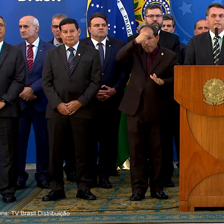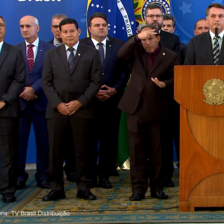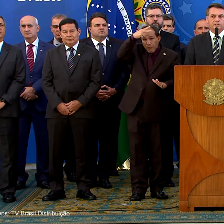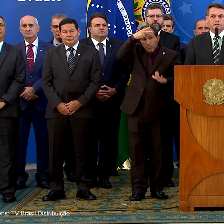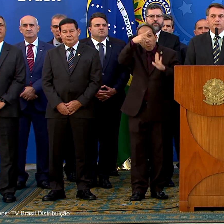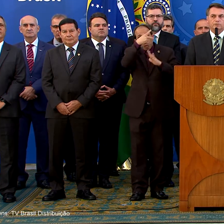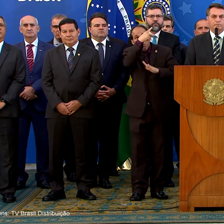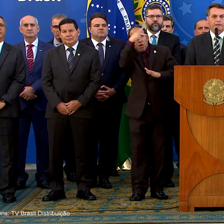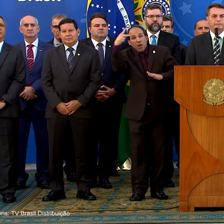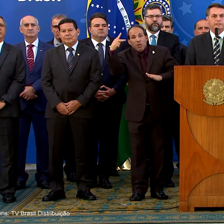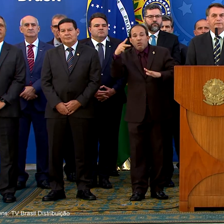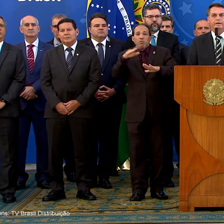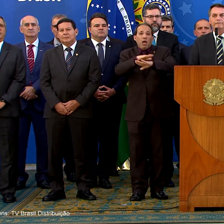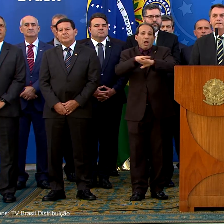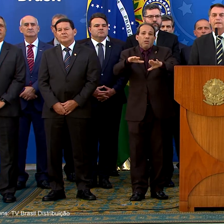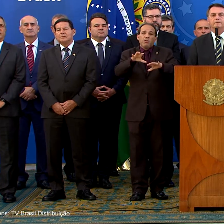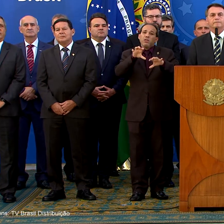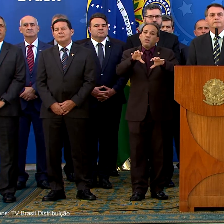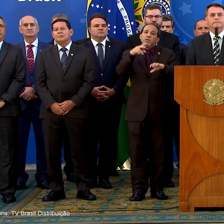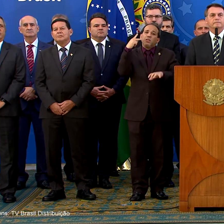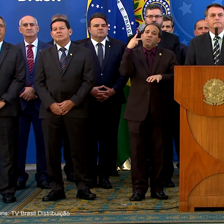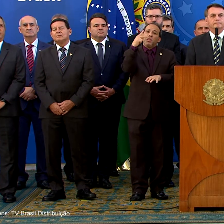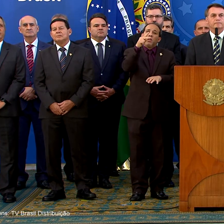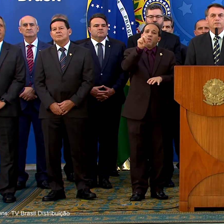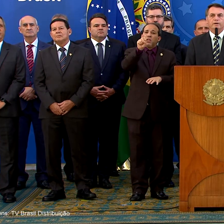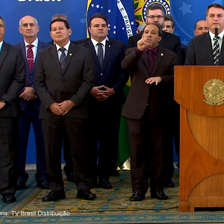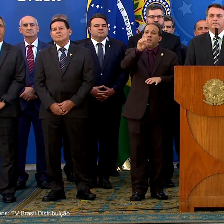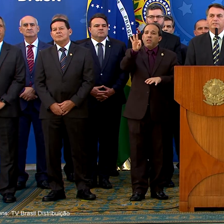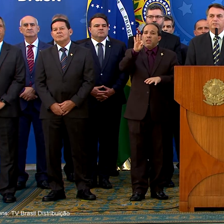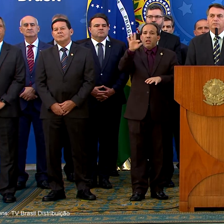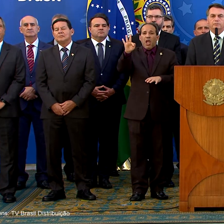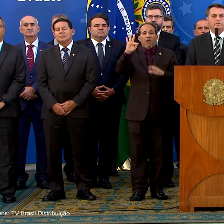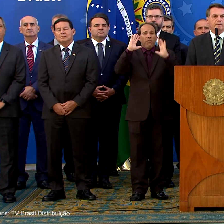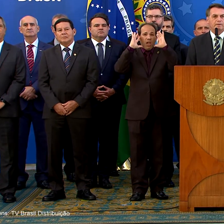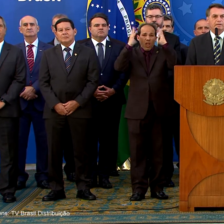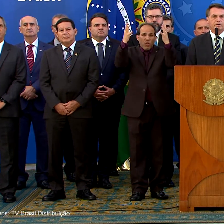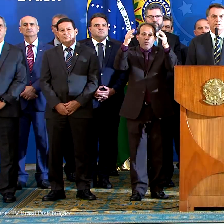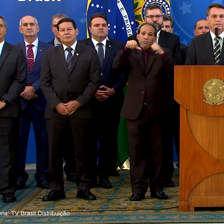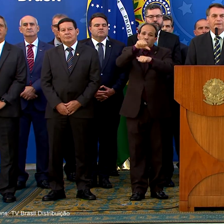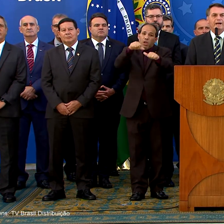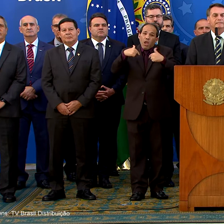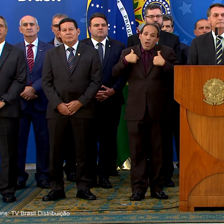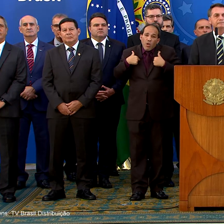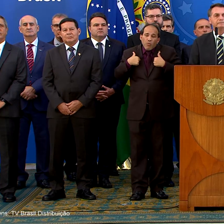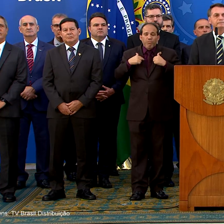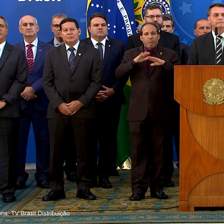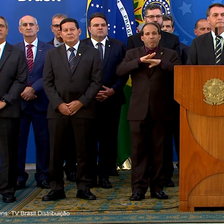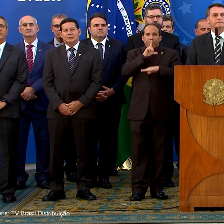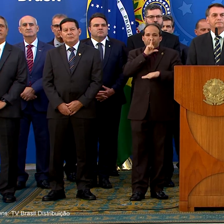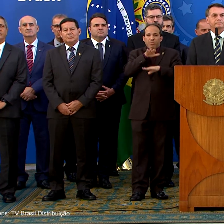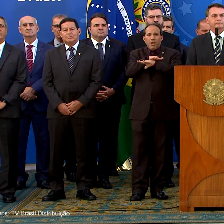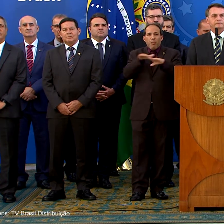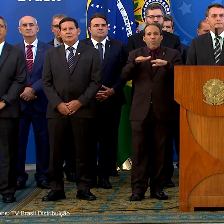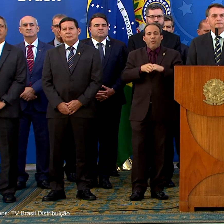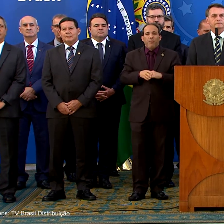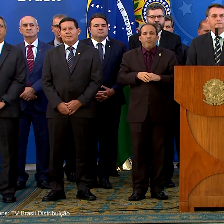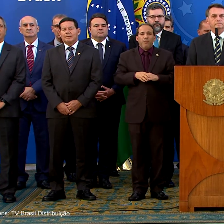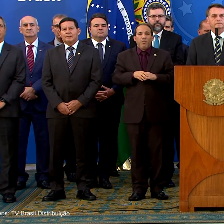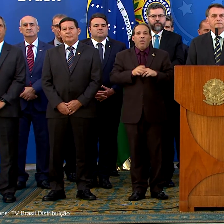assim decidiu o supremo tribunal federal e uma vez decidido não cabe a mim questionar mais